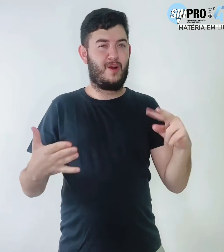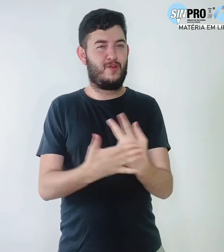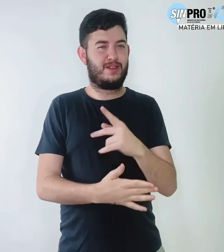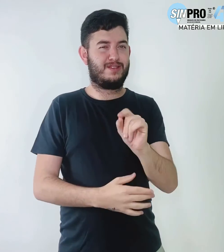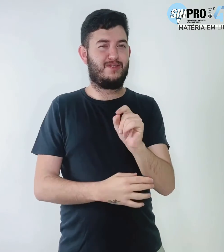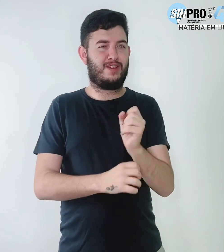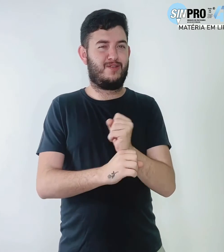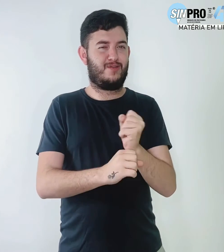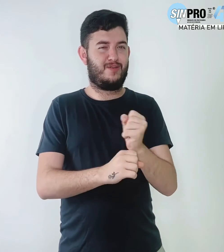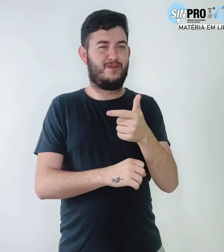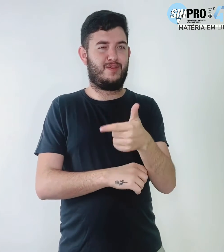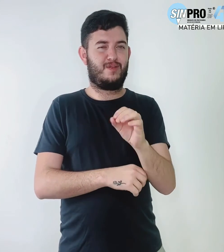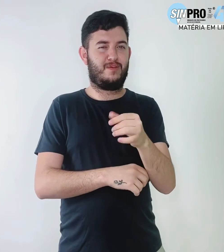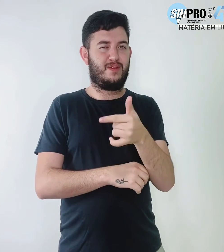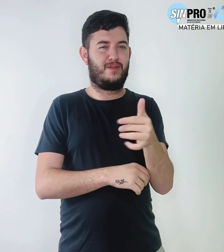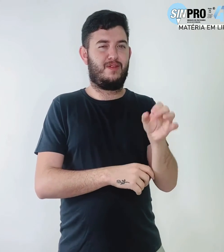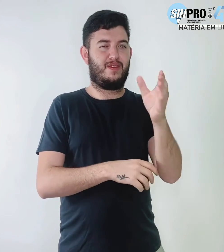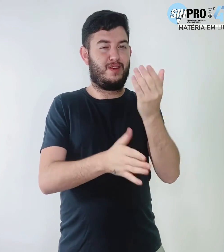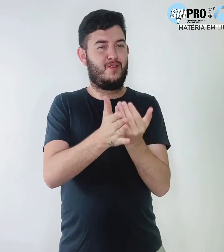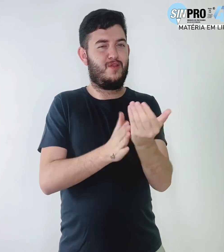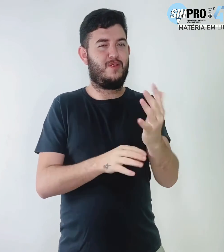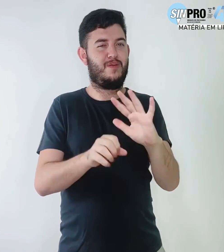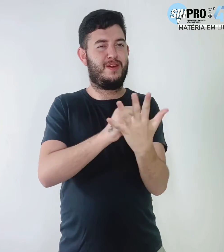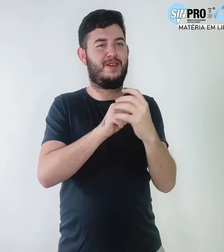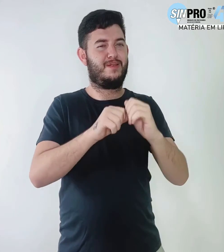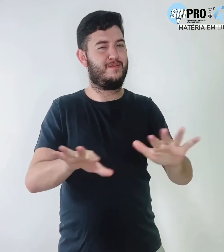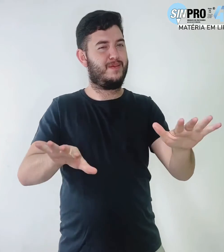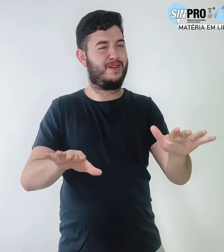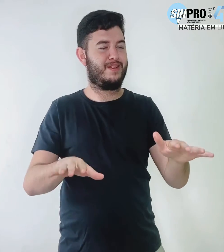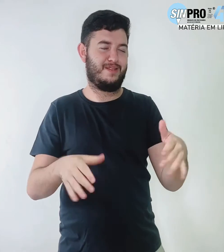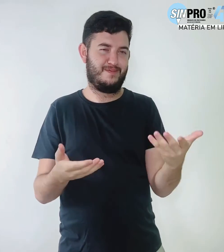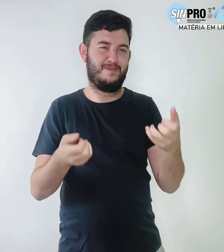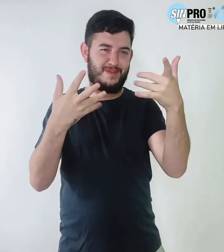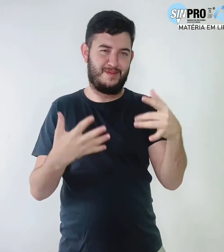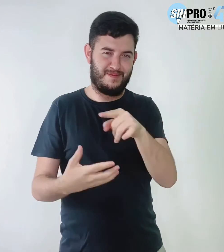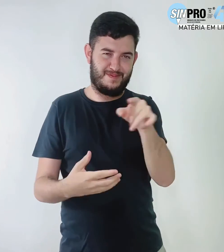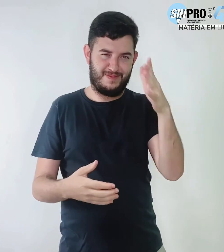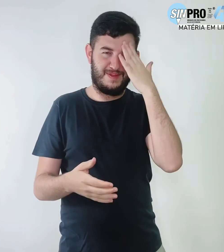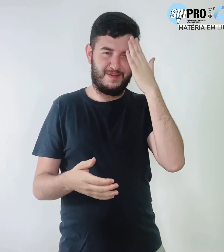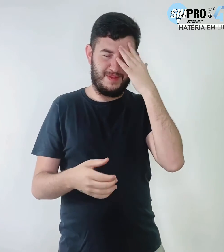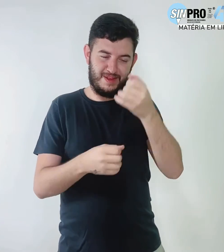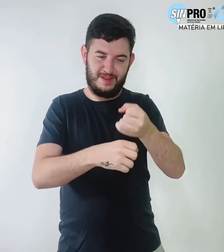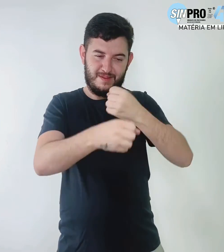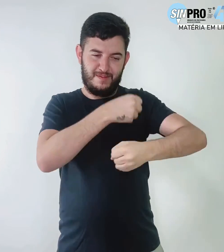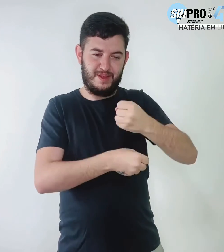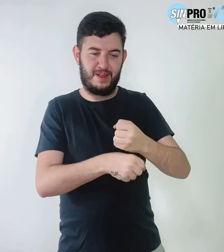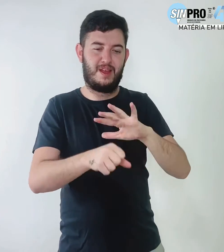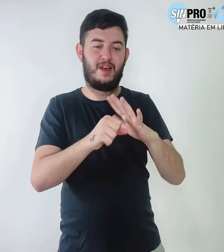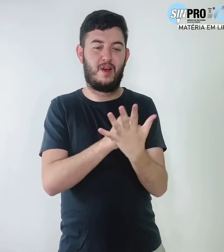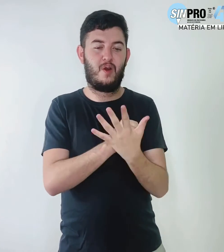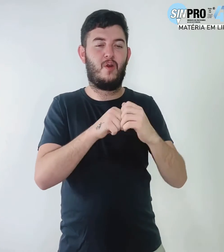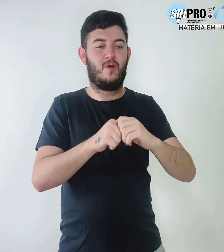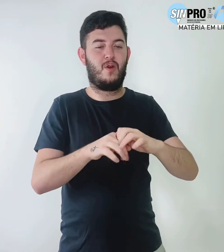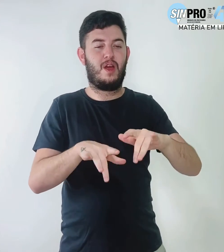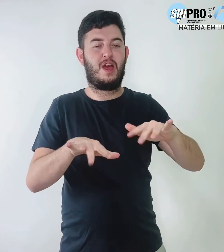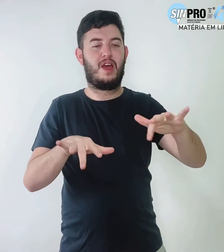aconteceu no início de 2020, ou seja, no ano passado. O vírus entra em cena,